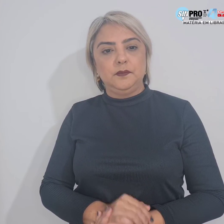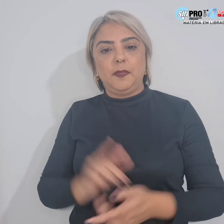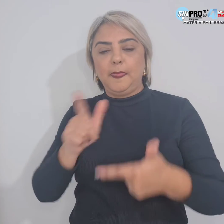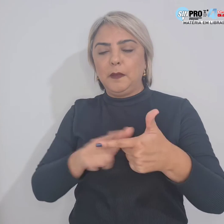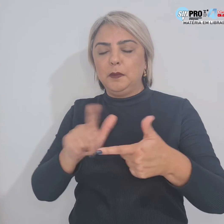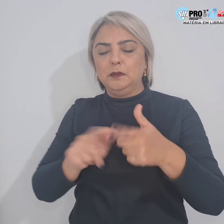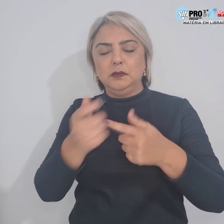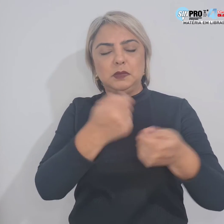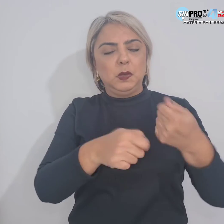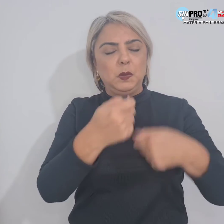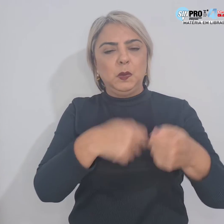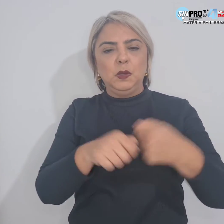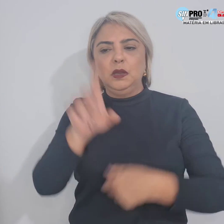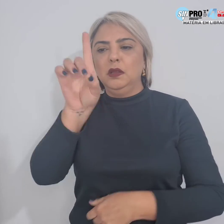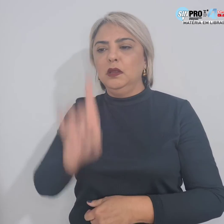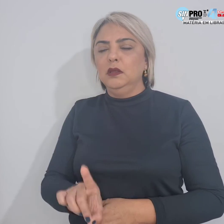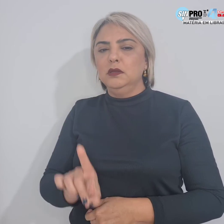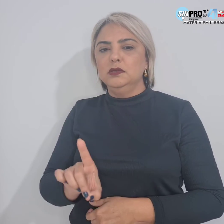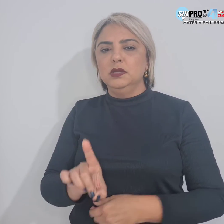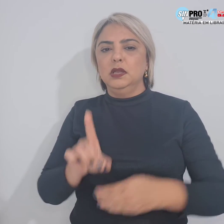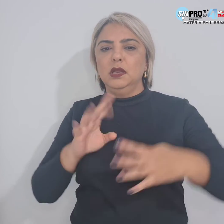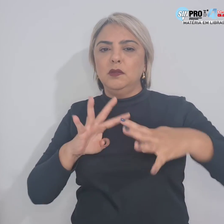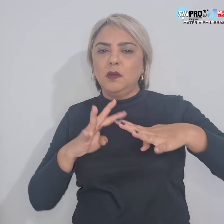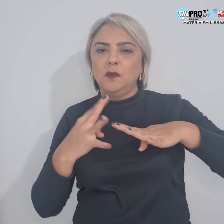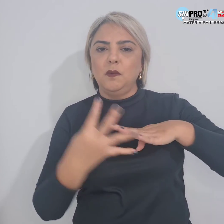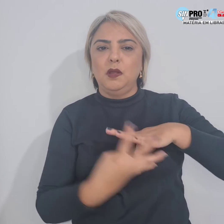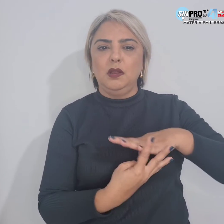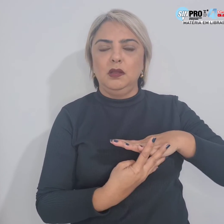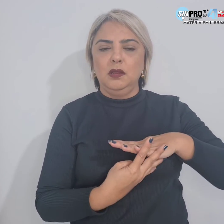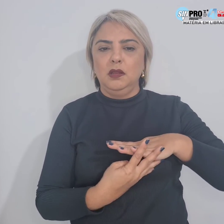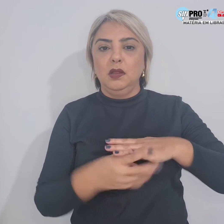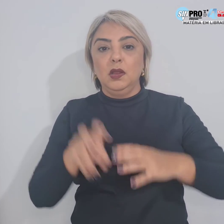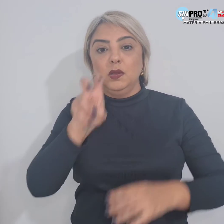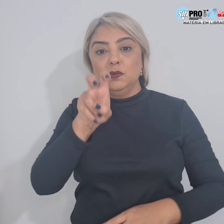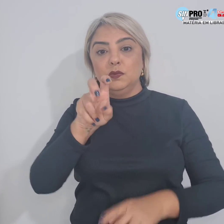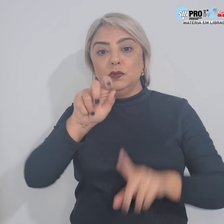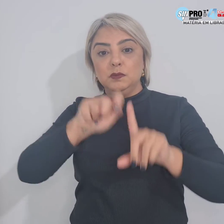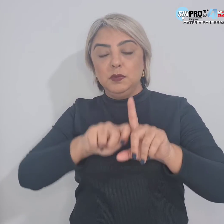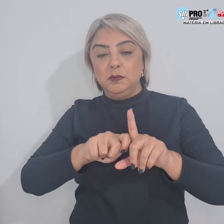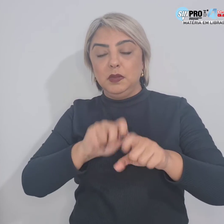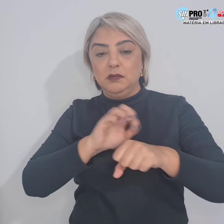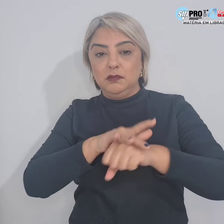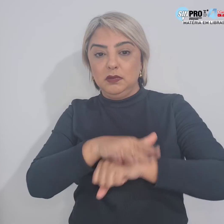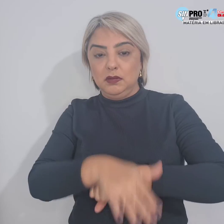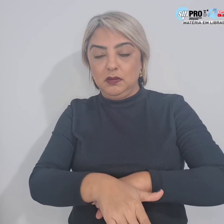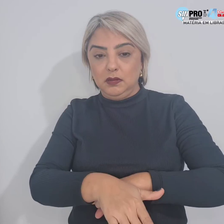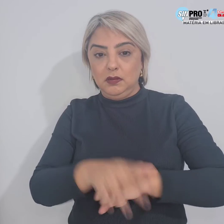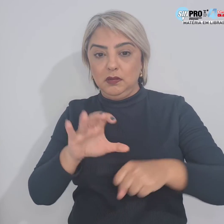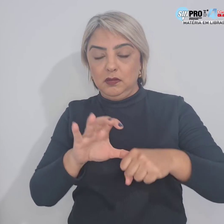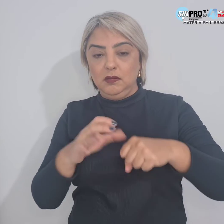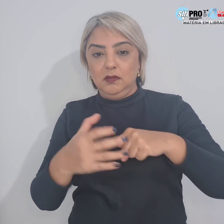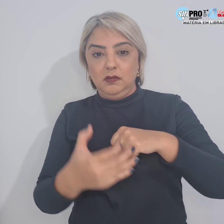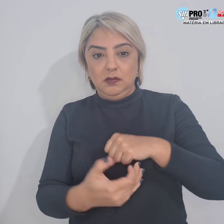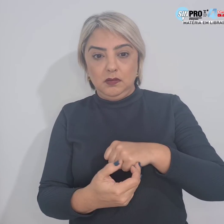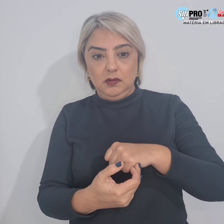Crise econômica e direito à quarentena. Nos 5 primeiros meses da pandemia do novo coronavírus,